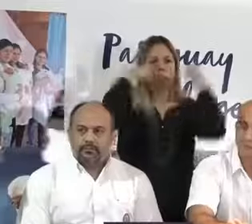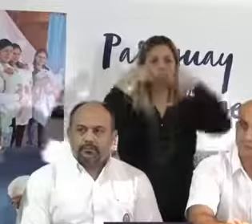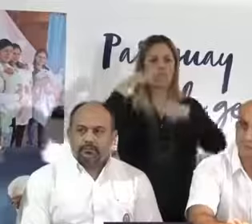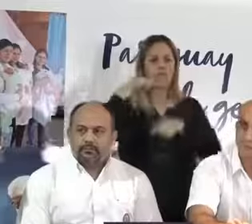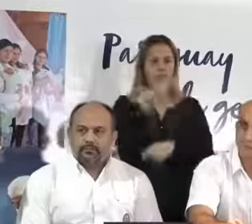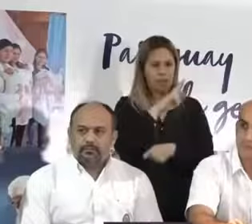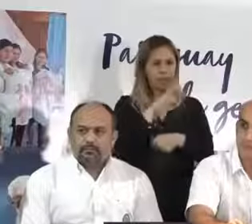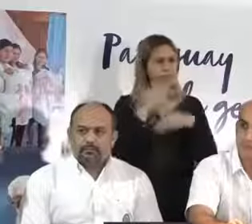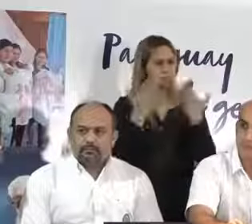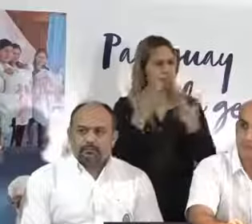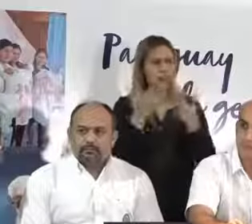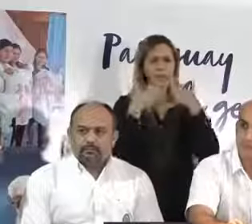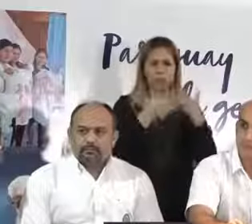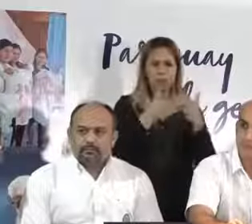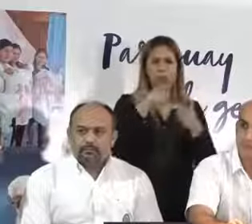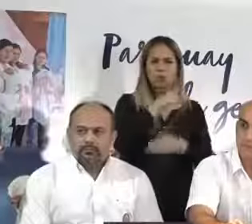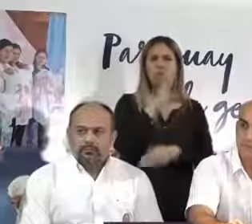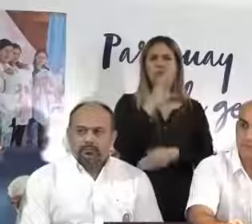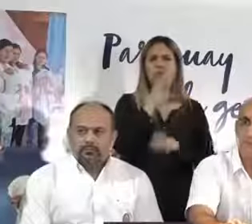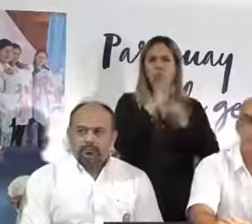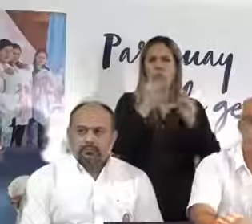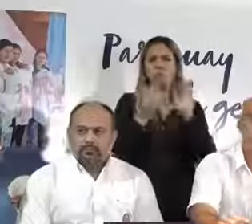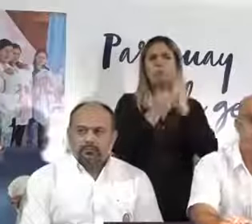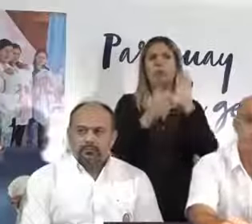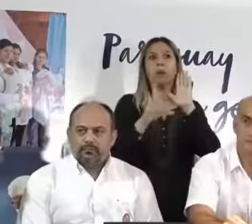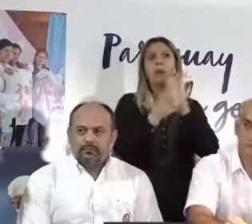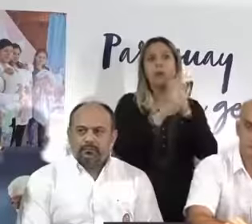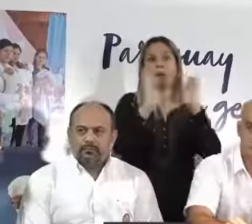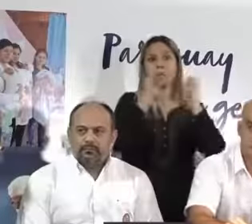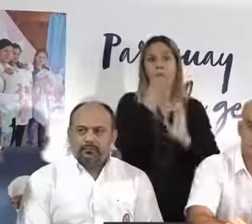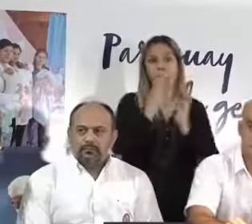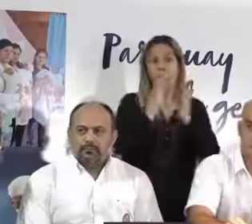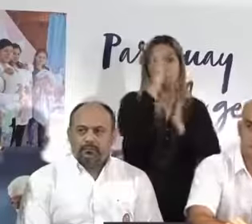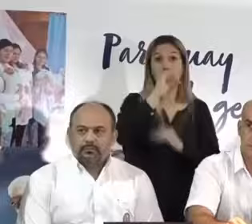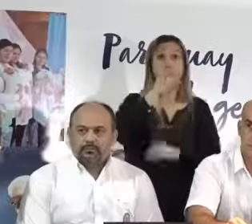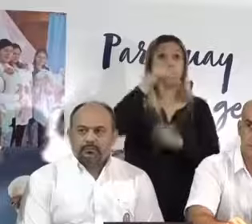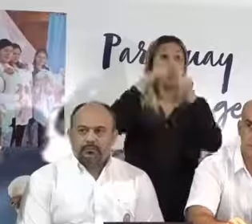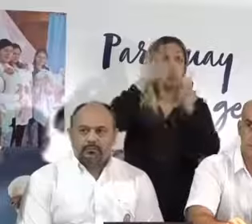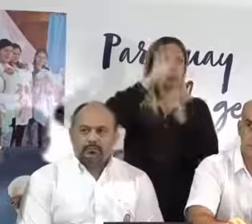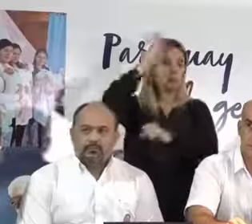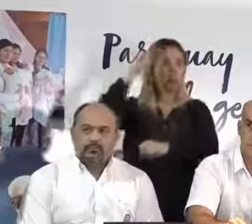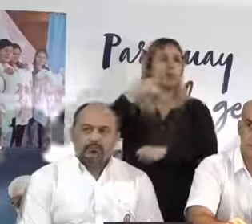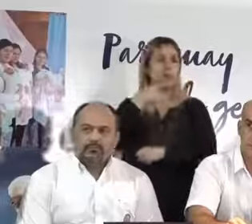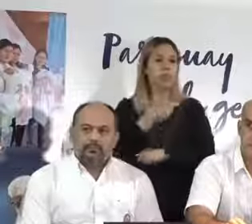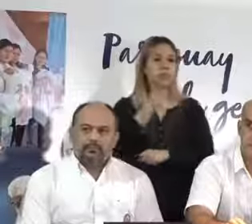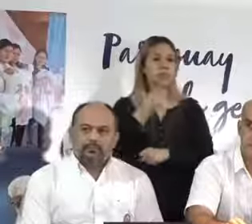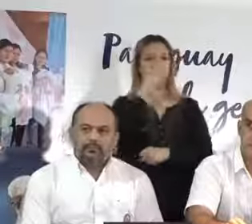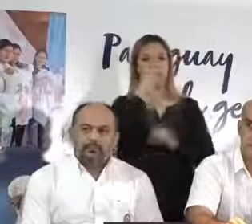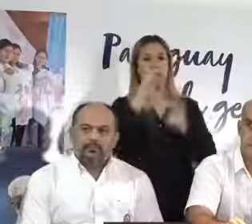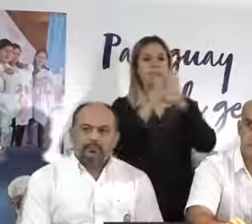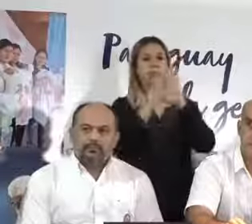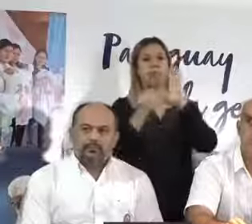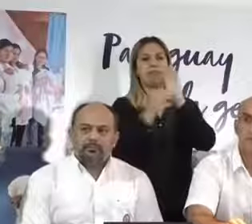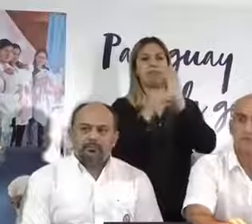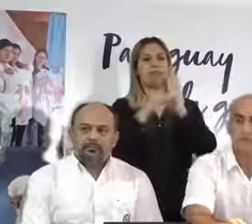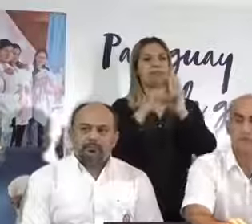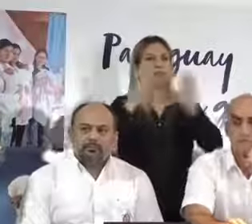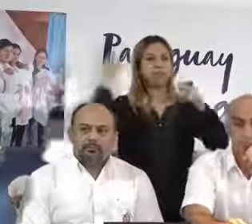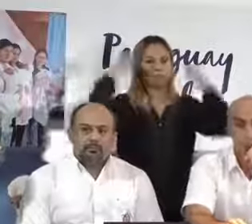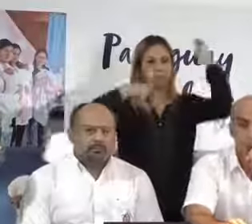algún momento eso sería debatido como ley? Porque en otros países también se habla de eso, para no generar una paranoia colectiva o una